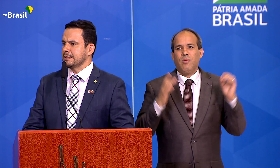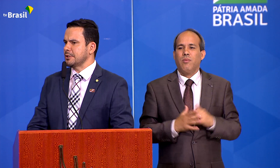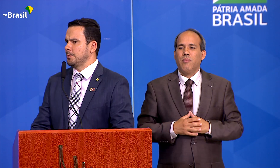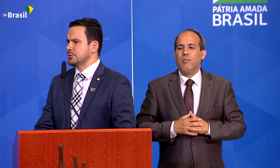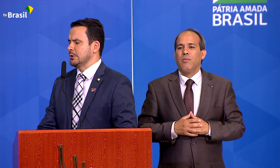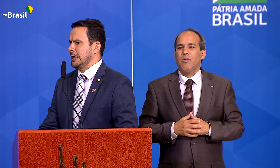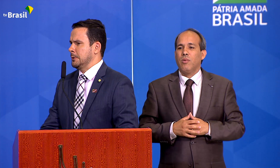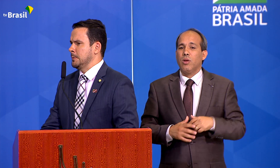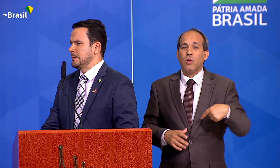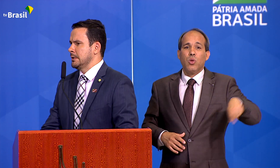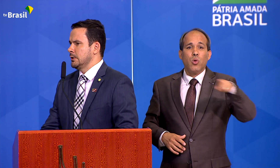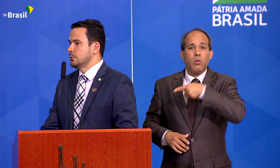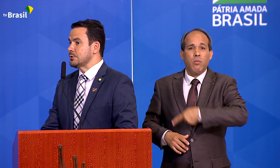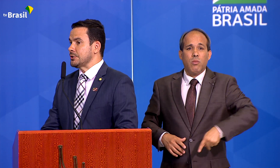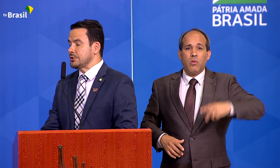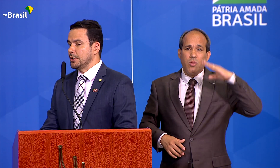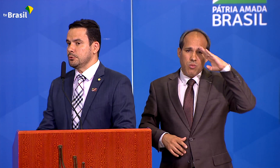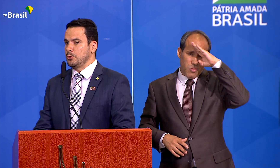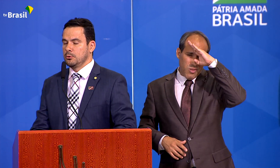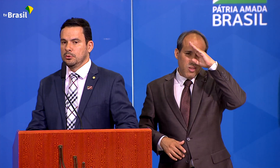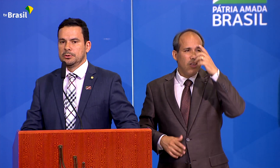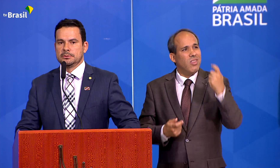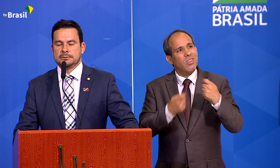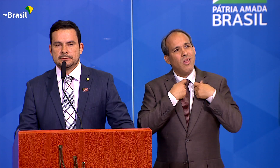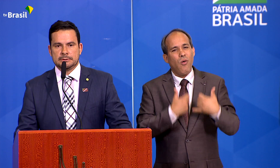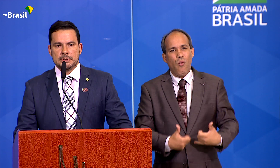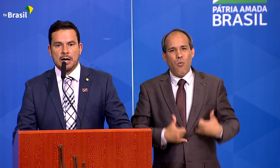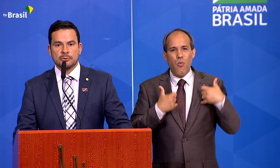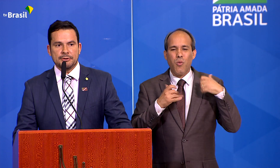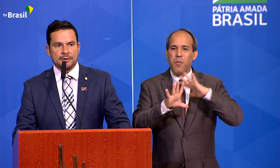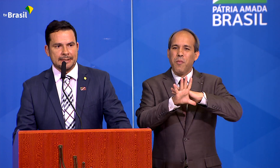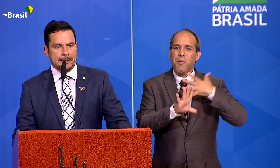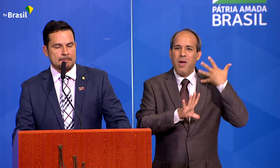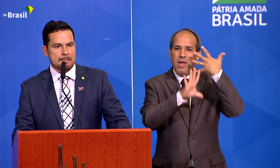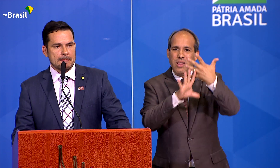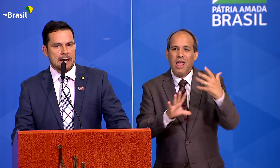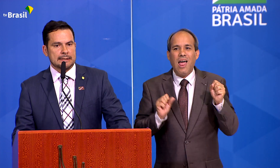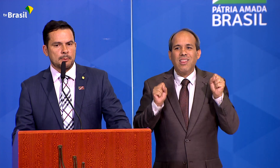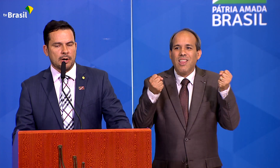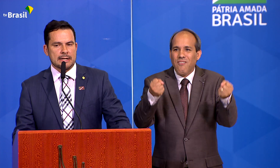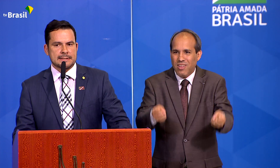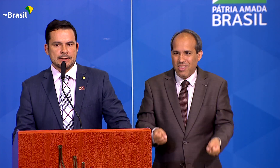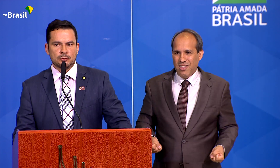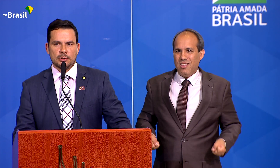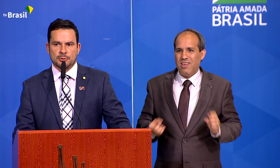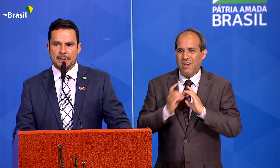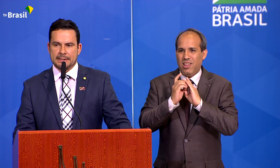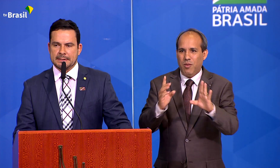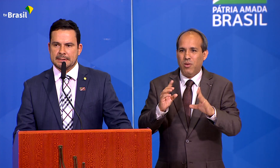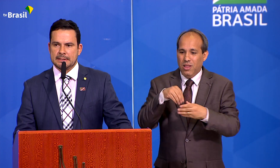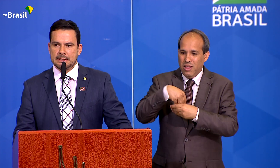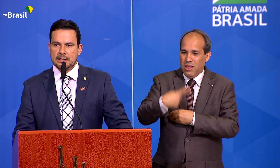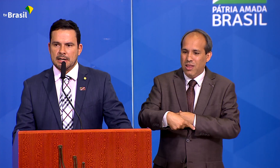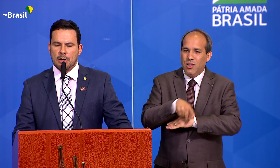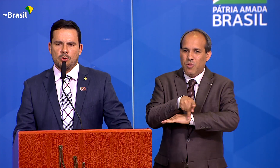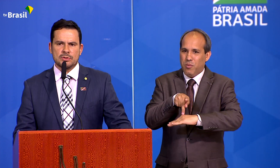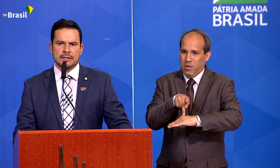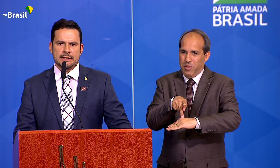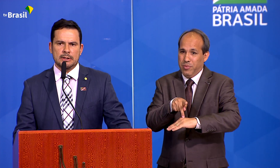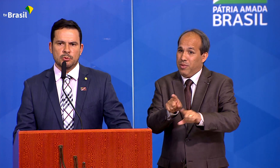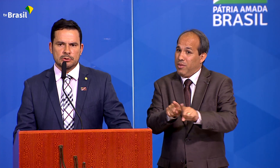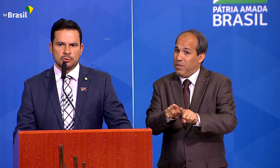nosso Presidente bolsonaro nos encheu de orgulho ao defender a democracia do nosso país